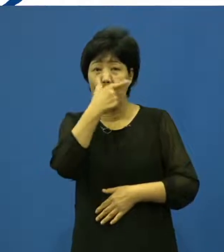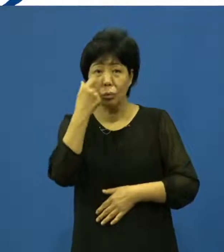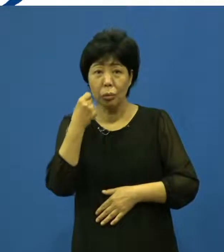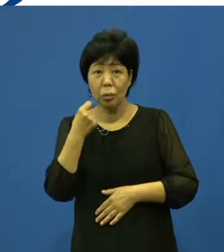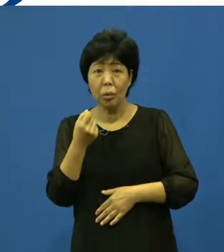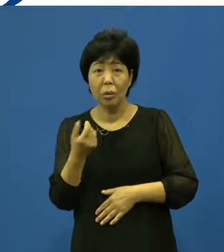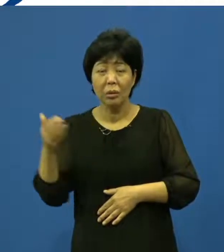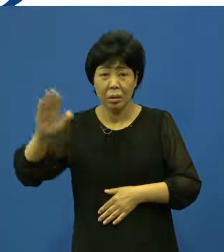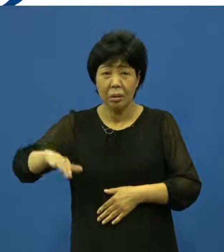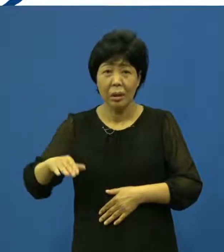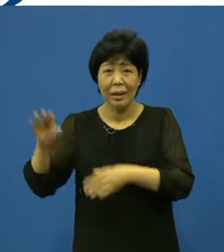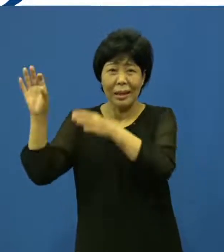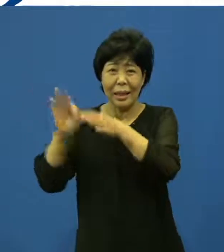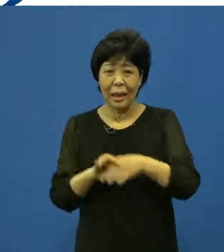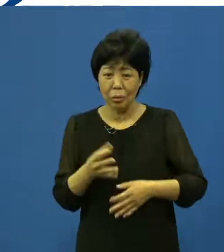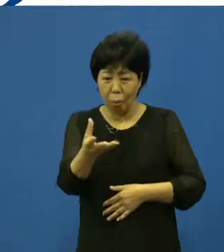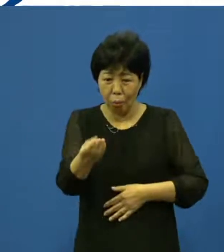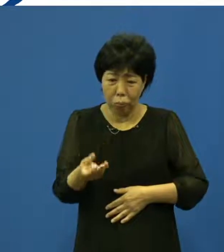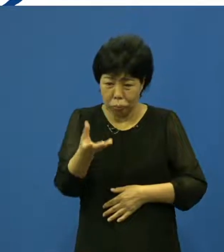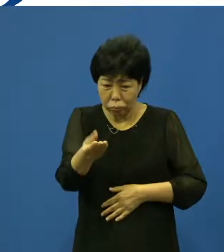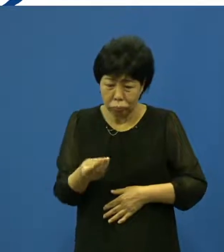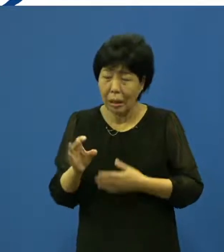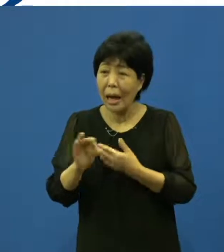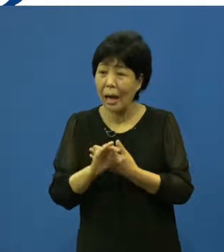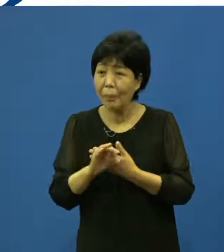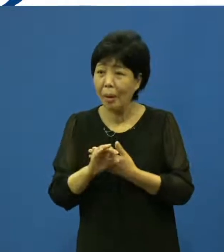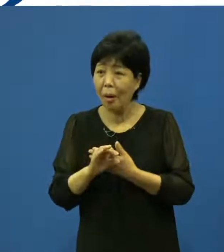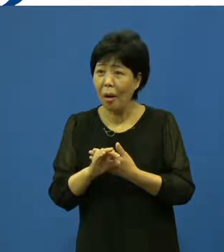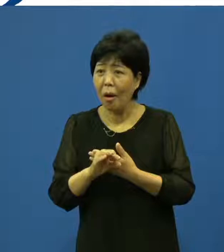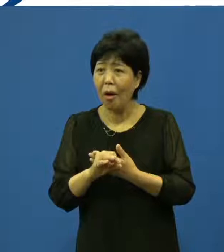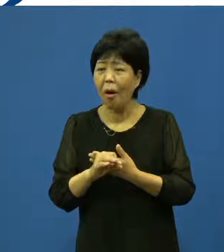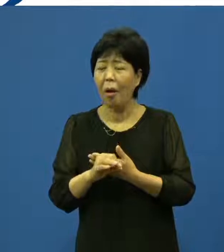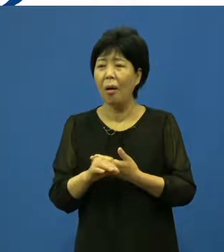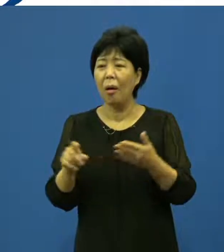되는 것입니다. 이게 세상이잖아요. 당연한 것이죠.